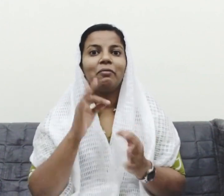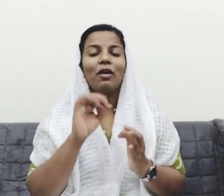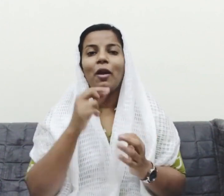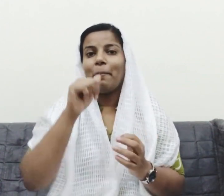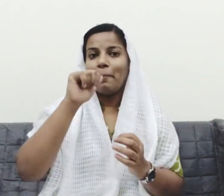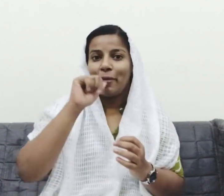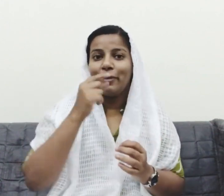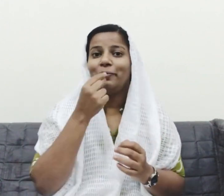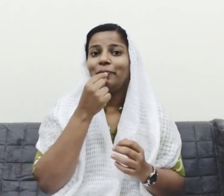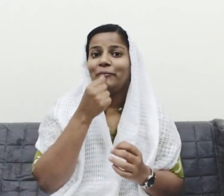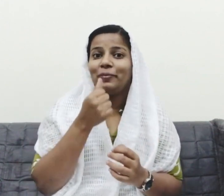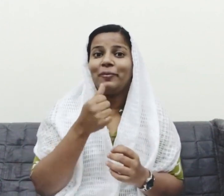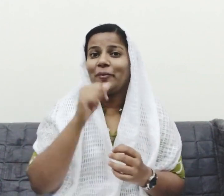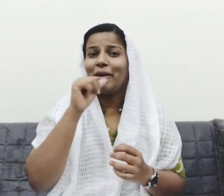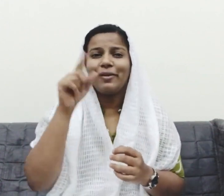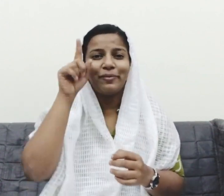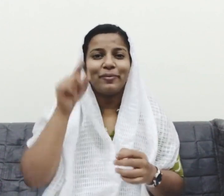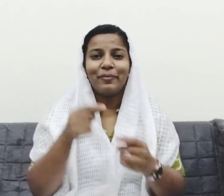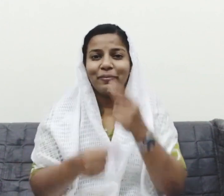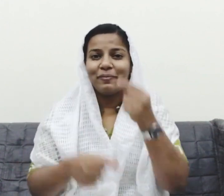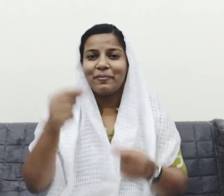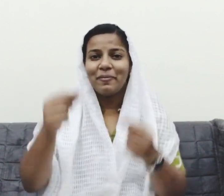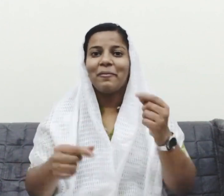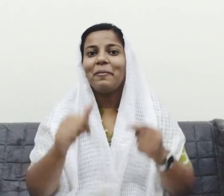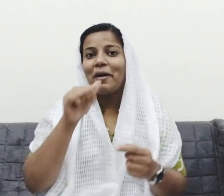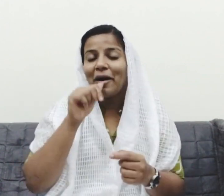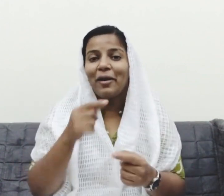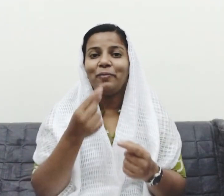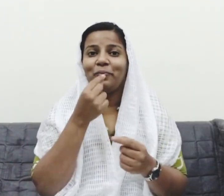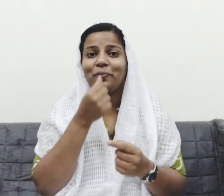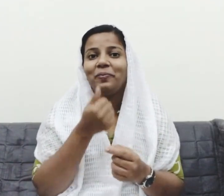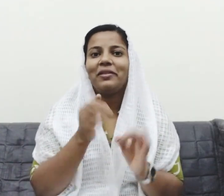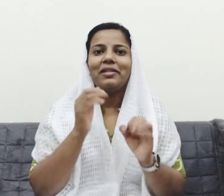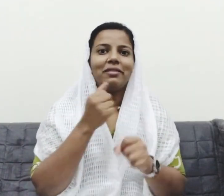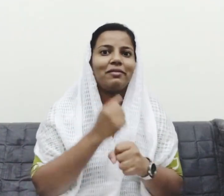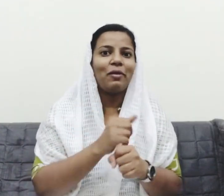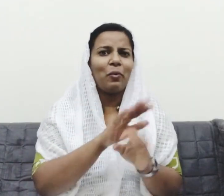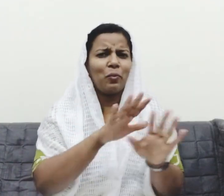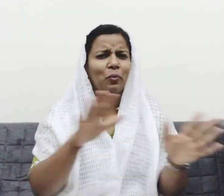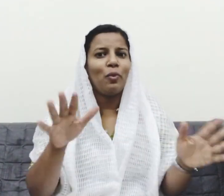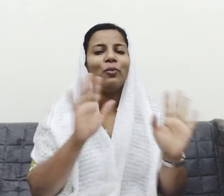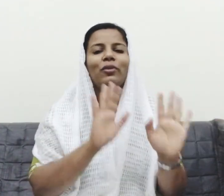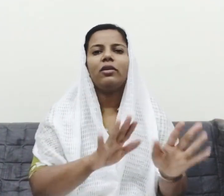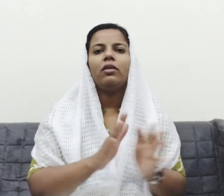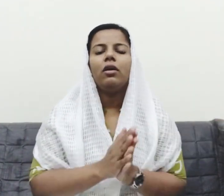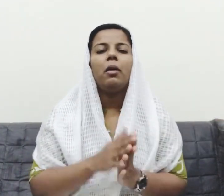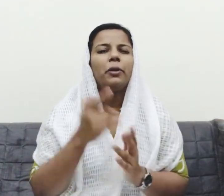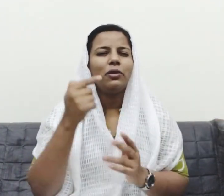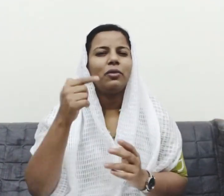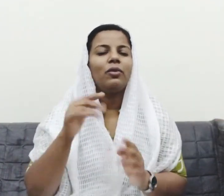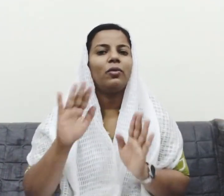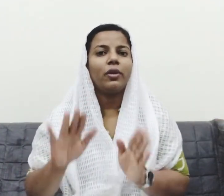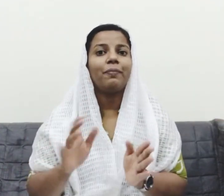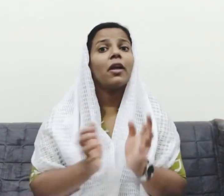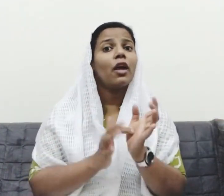അവിടെ പാലും തേനും ഒഴുകുന്ന ദേശമാ, അവിടെ നല്ല എല്ലാം നല്ലതാ. പക്ഷെ ഇങ്ങനെ ചില പ്രശ്നങ്ങളുണ്ട്. പക്ഷെ കർത്താവ് ഇവരോട്